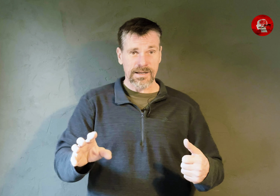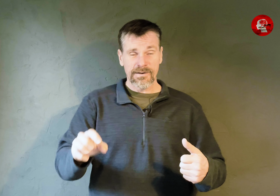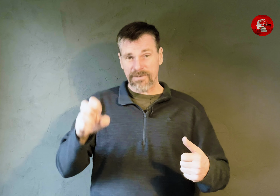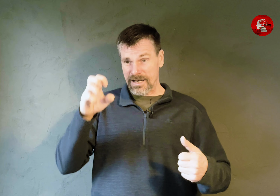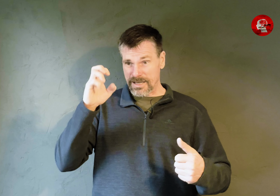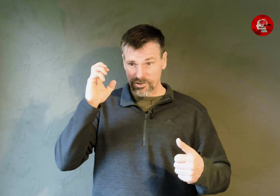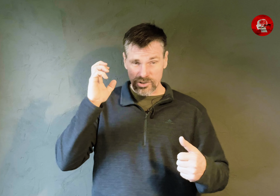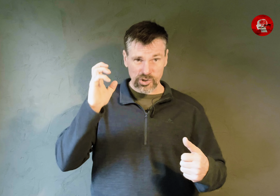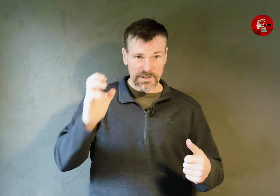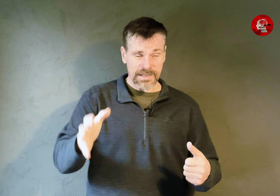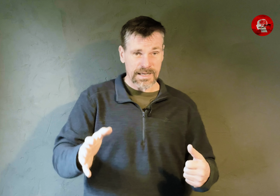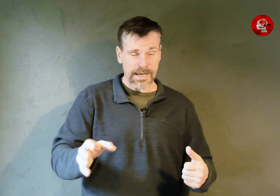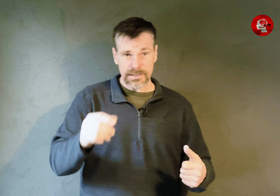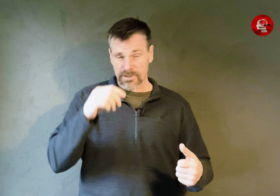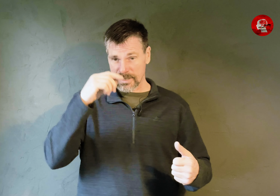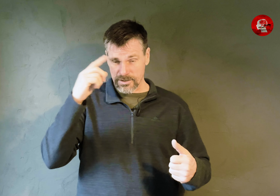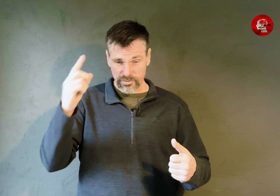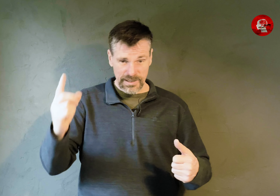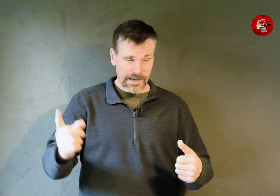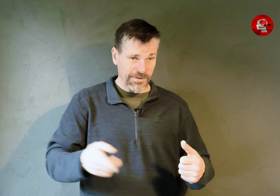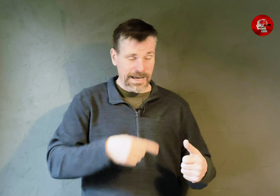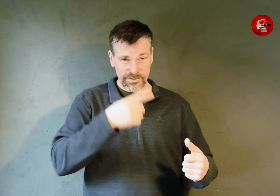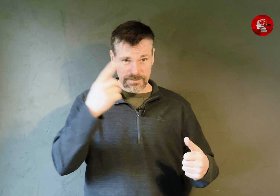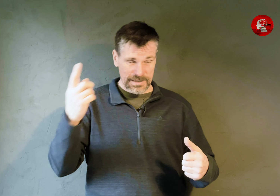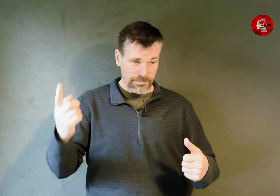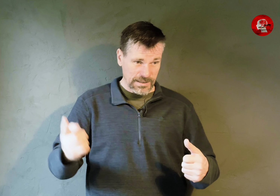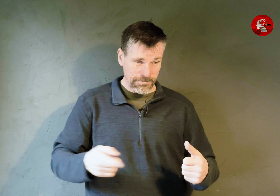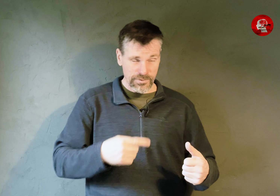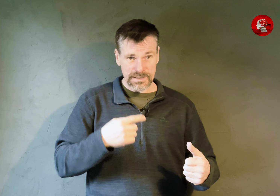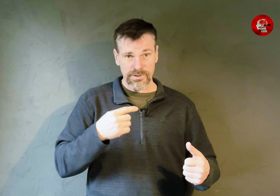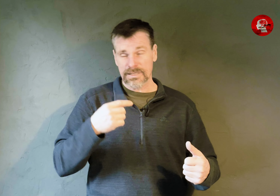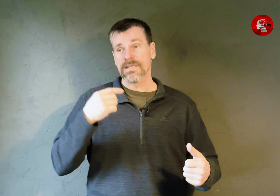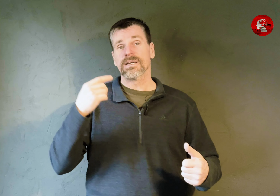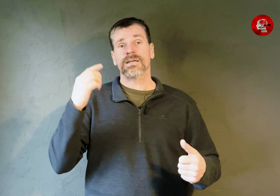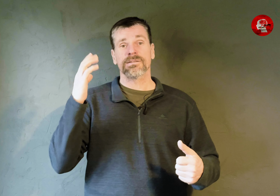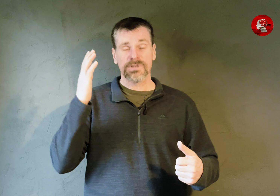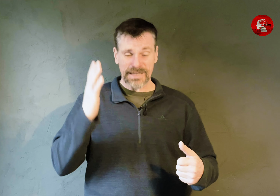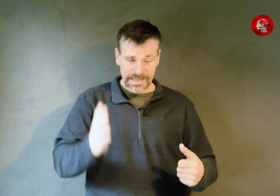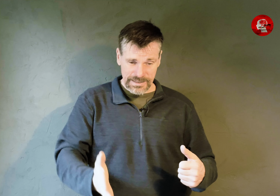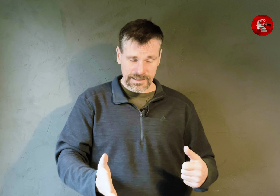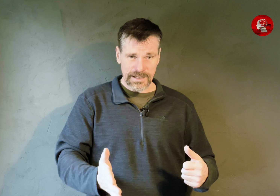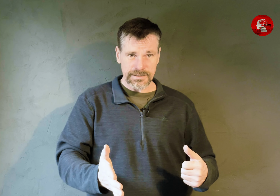weil ja schnitt schlussklasse 1 mit kettengeschwindigkeit von 21 meter pro sekunde durchtrennt den halten